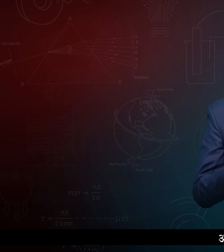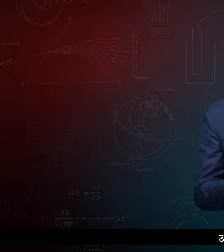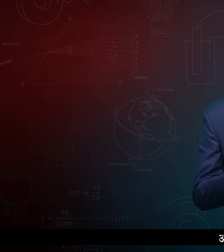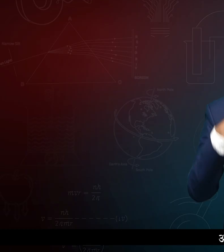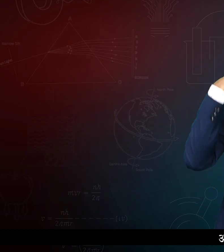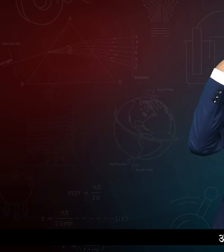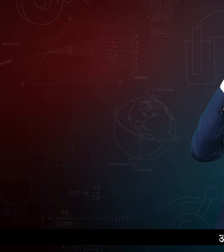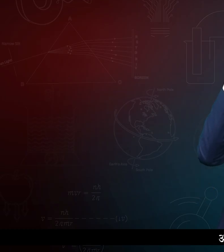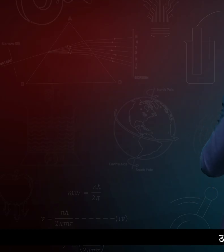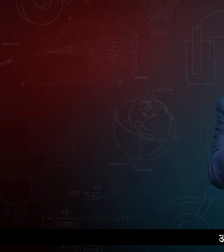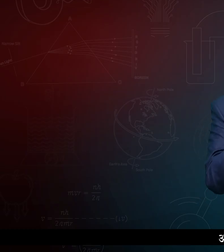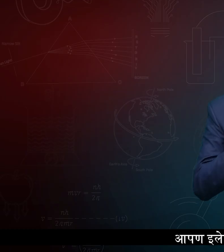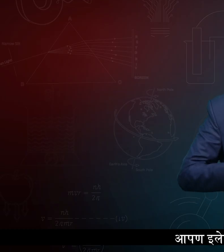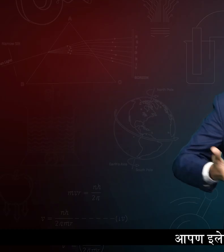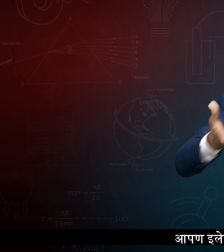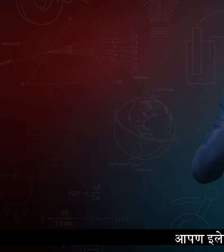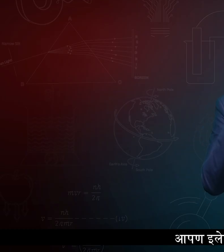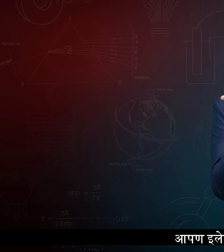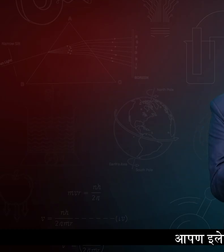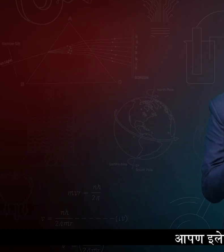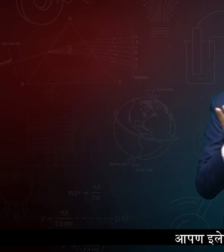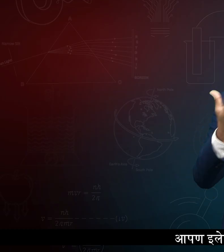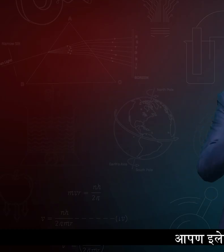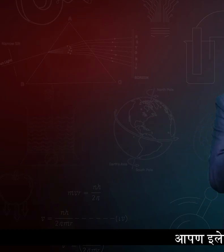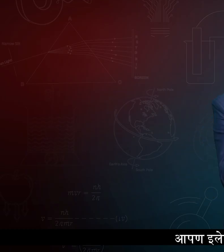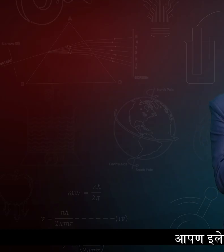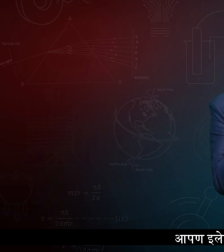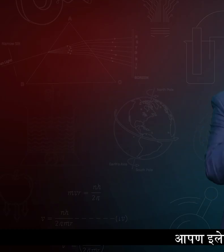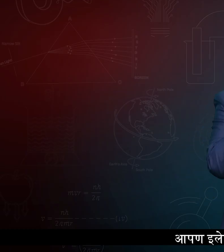आता या व्हिडिओमध्ये आपण इलेक्ट्रिक मोटरबद्दल माहिती घेऊ,